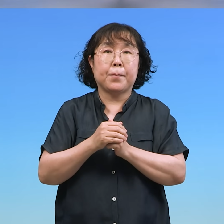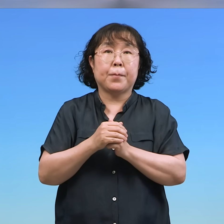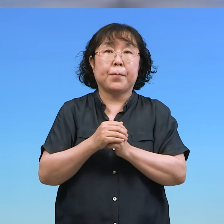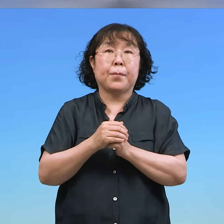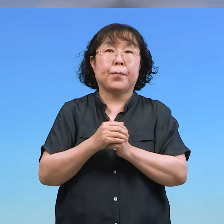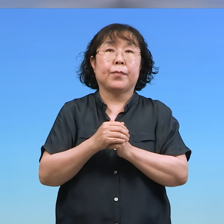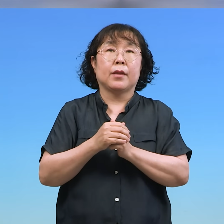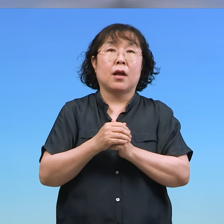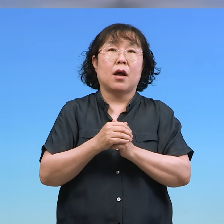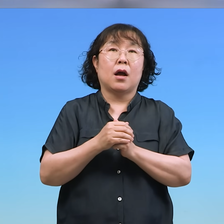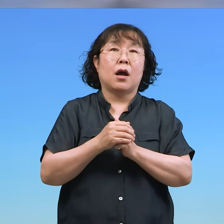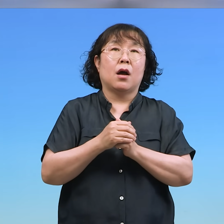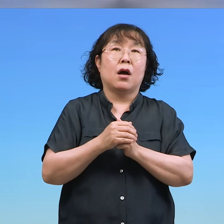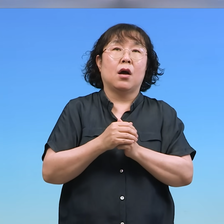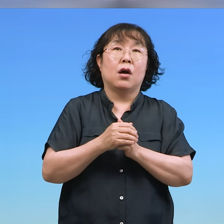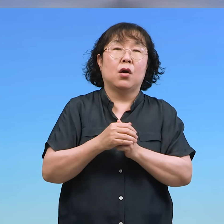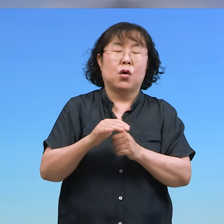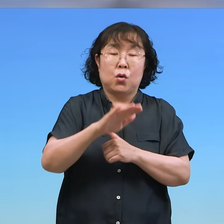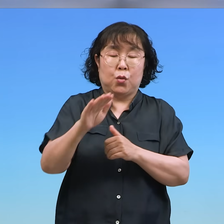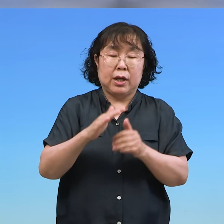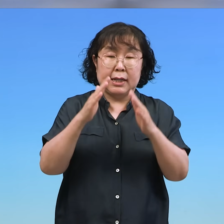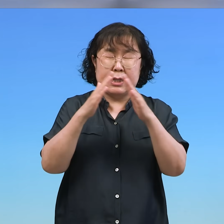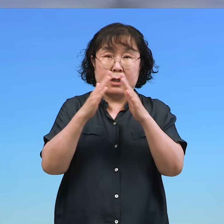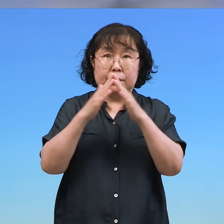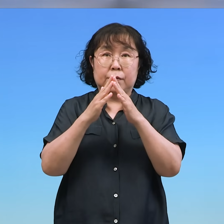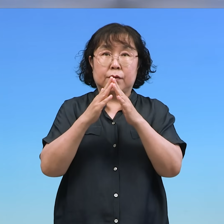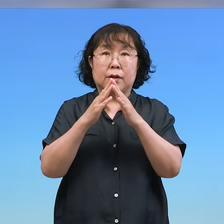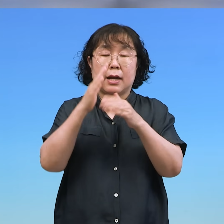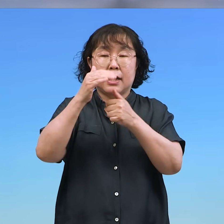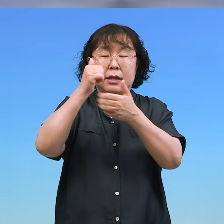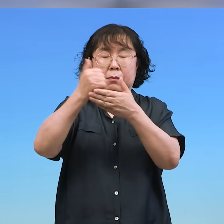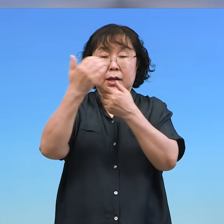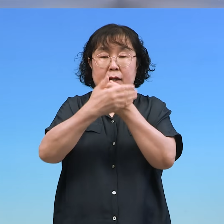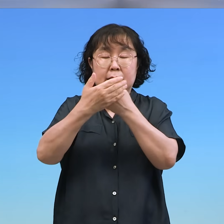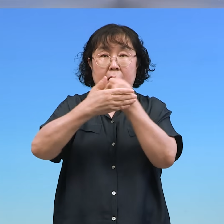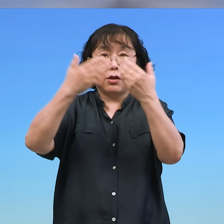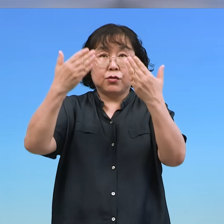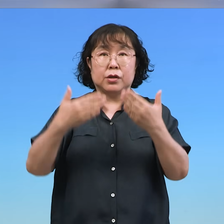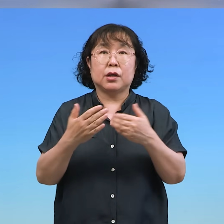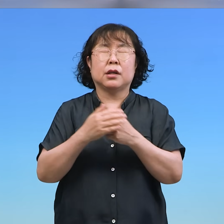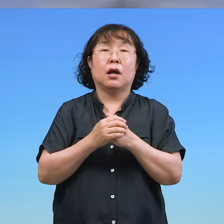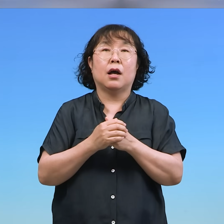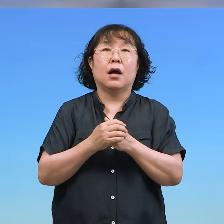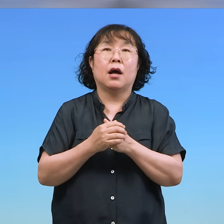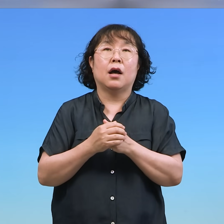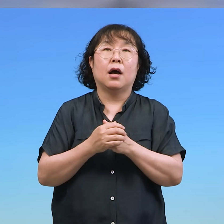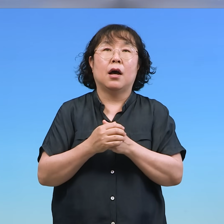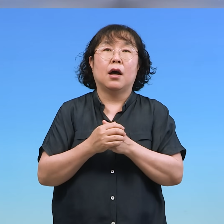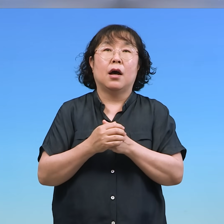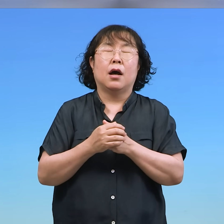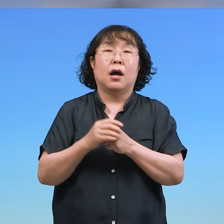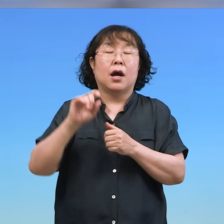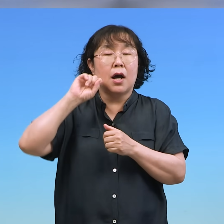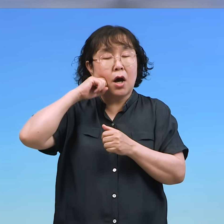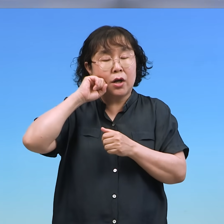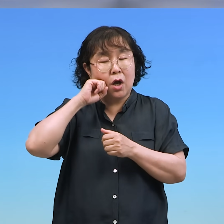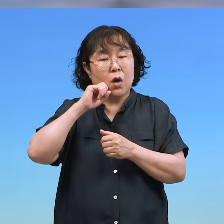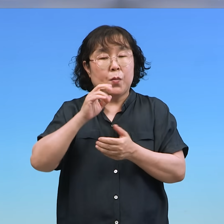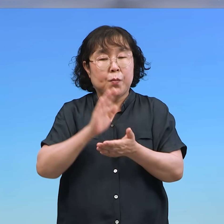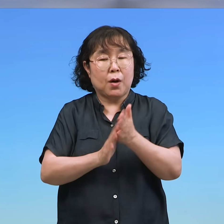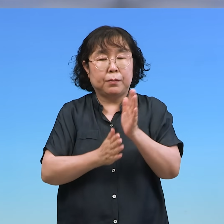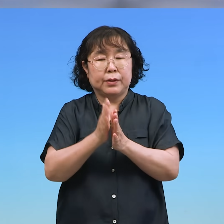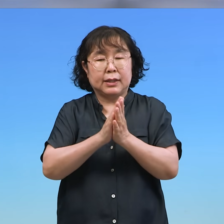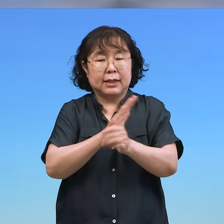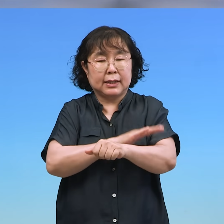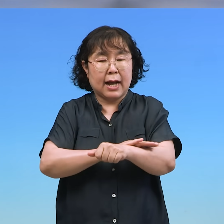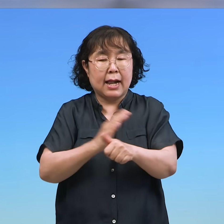그러면 이렇게 말하는 사람이 있어요. 우리 집은요 하나님 은혜 주셔가지고 정말 아무런